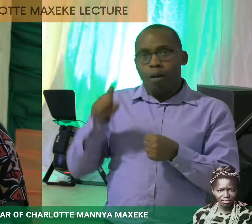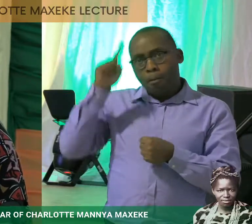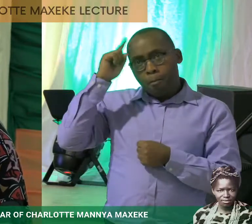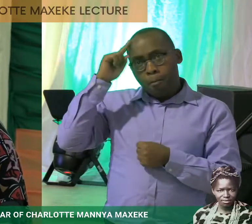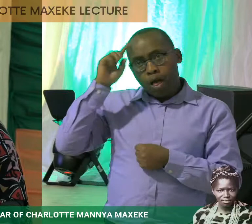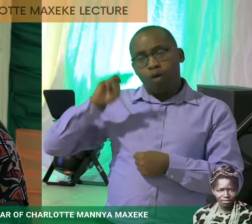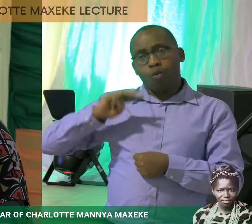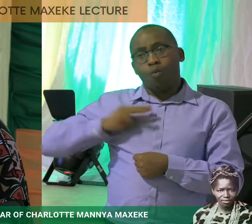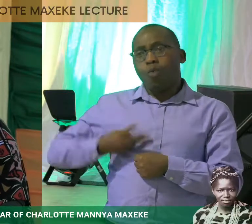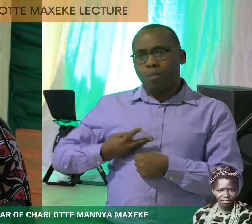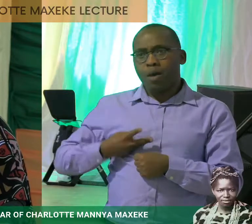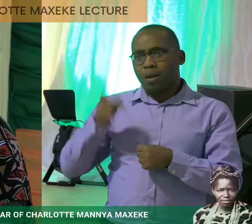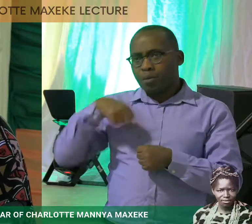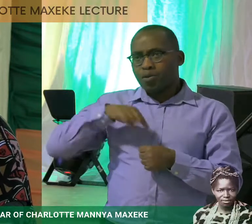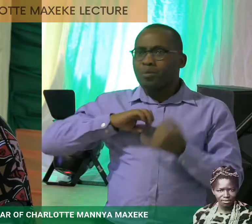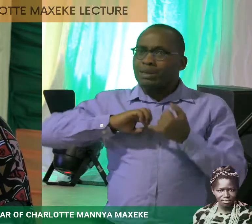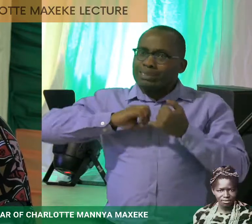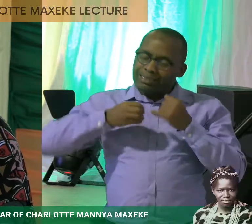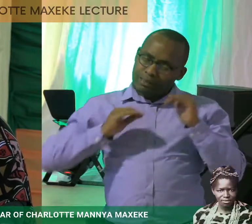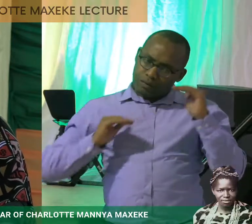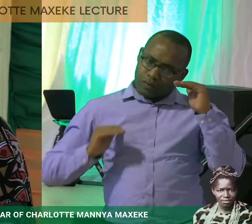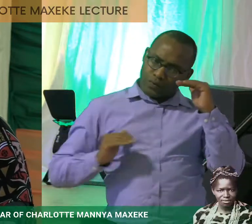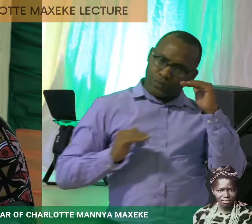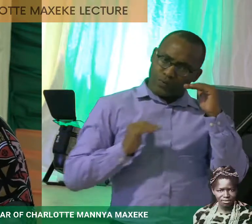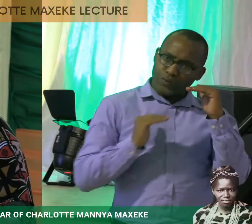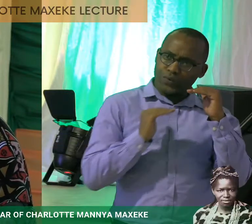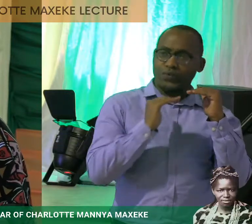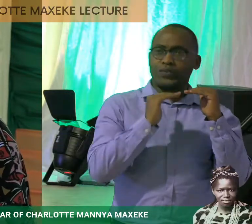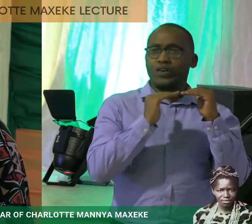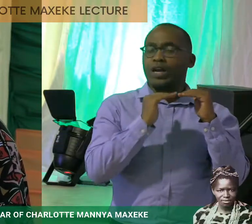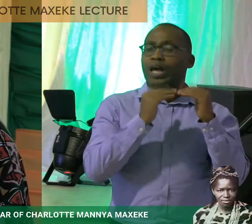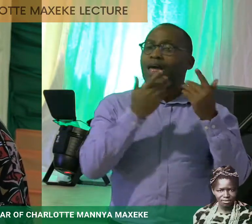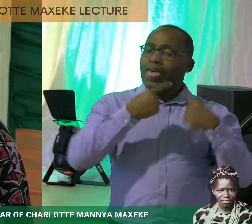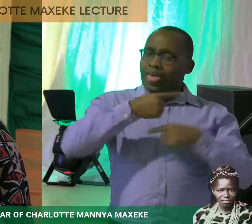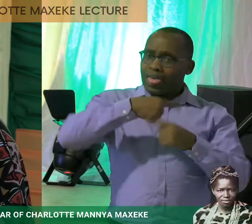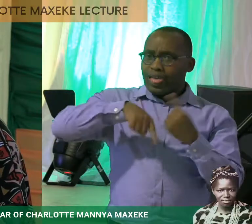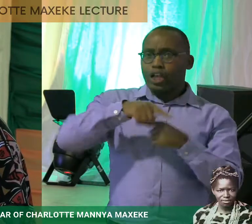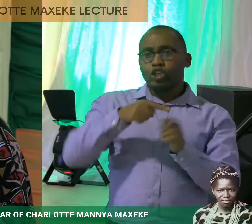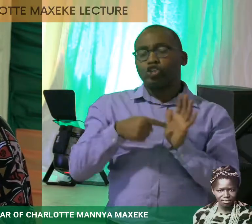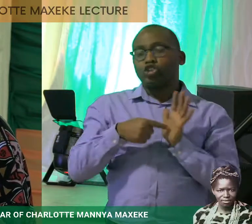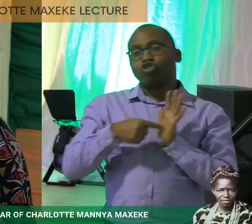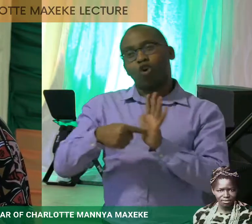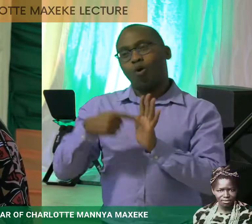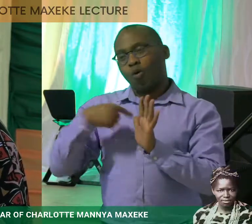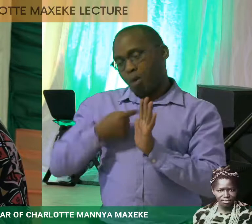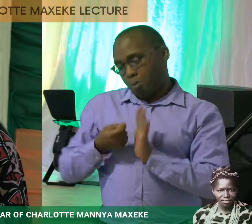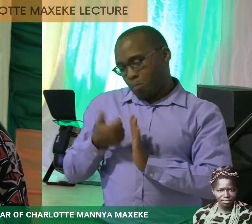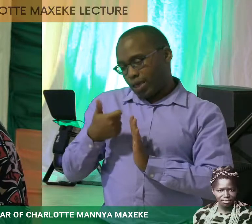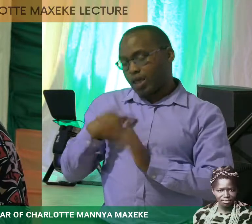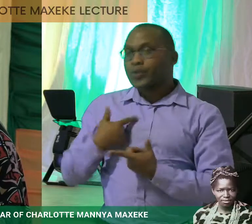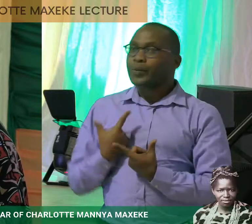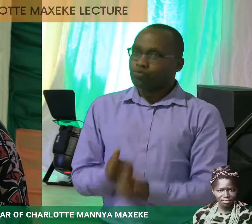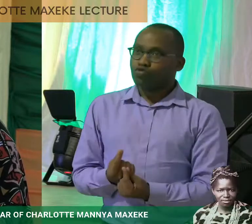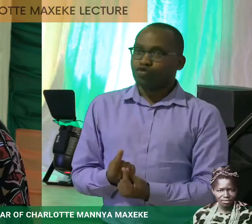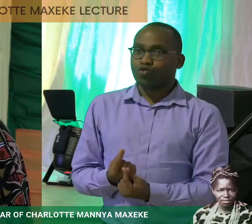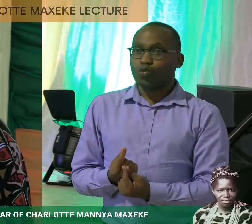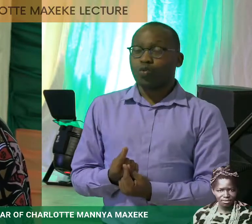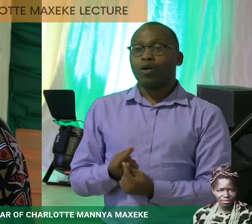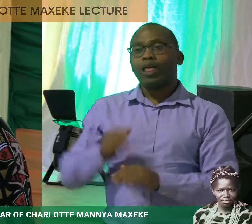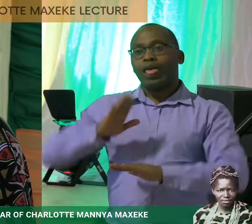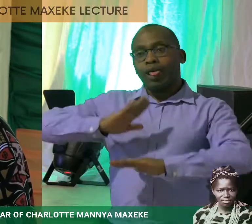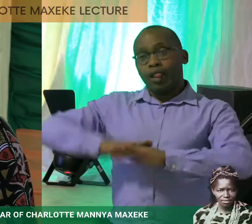ke ukubonisa ubuncinane esibenzileyo ukuze abanye nabanye abanekhwele